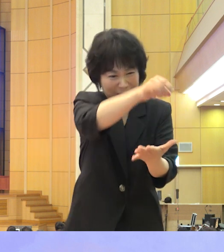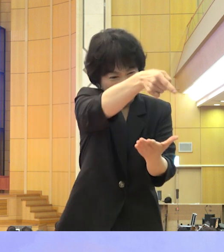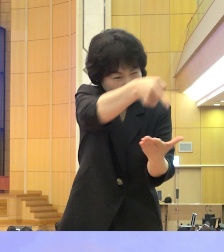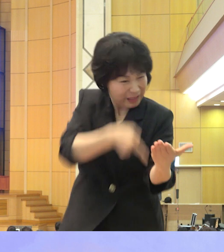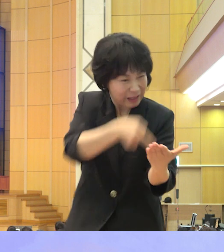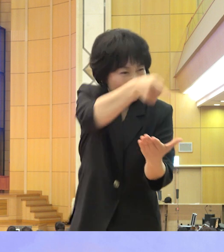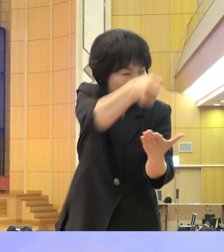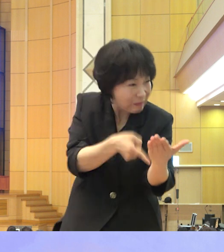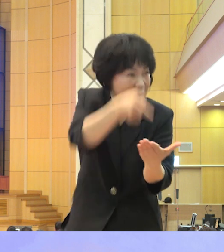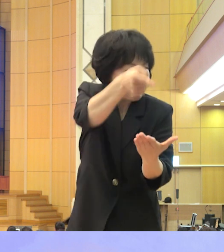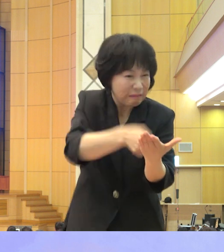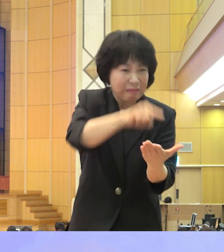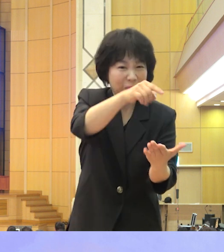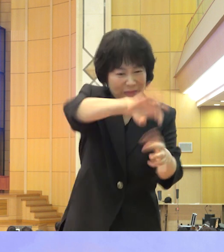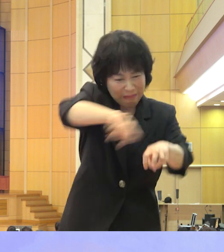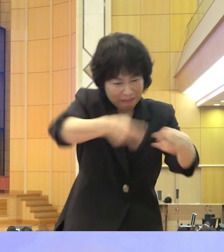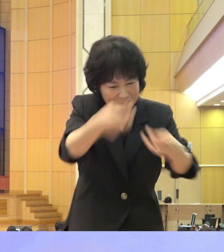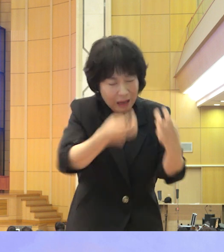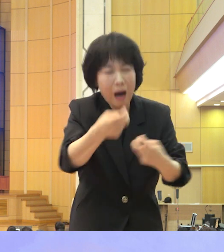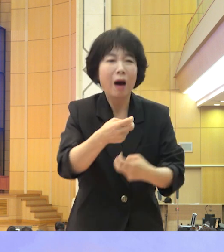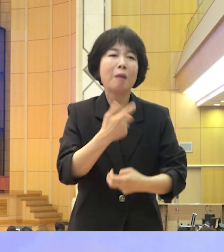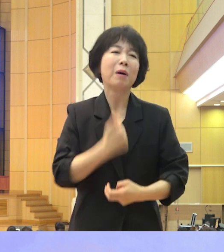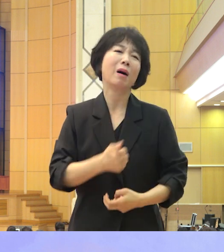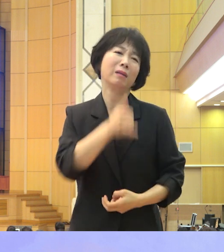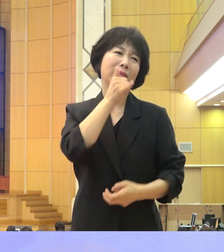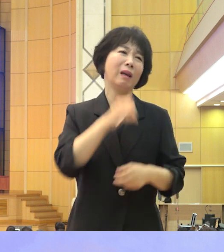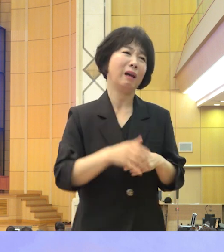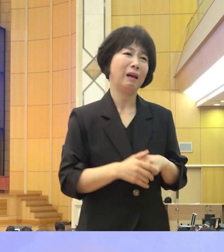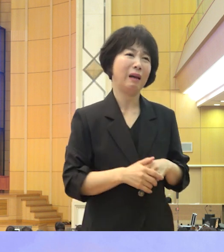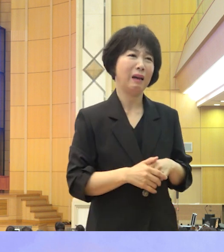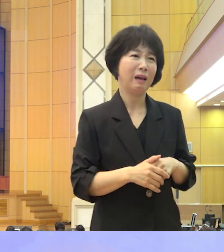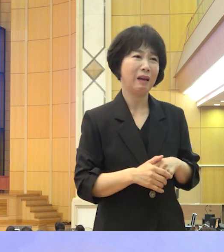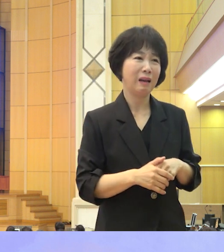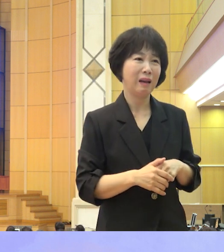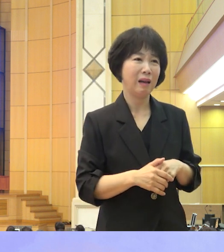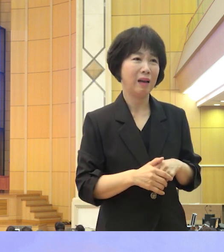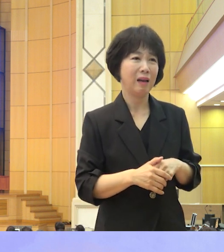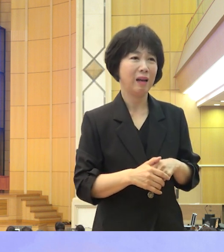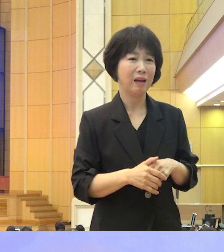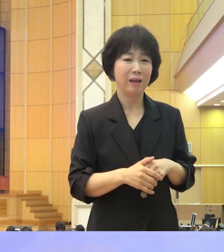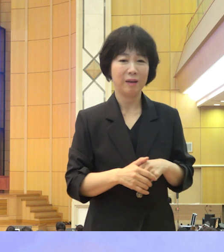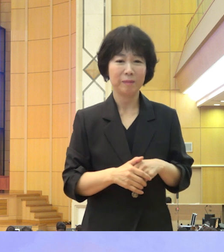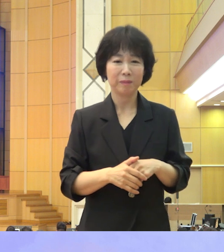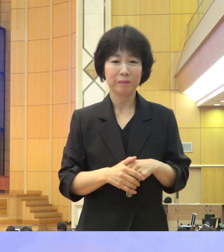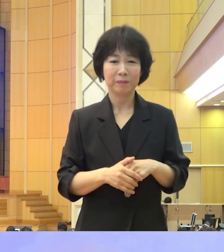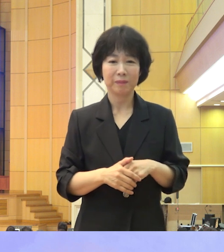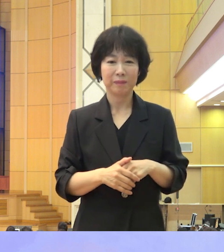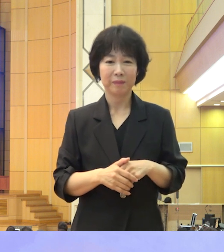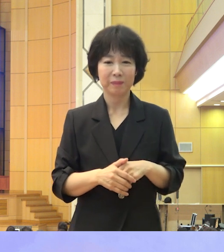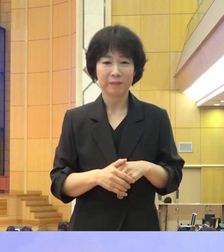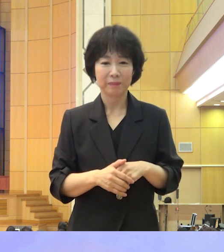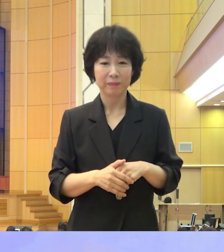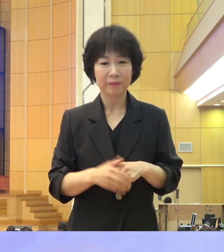제임스까지만 심순경이라고 하는 분인 것 같아요. 제가 기억나기를. 제임스 심순경이라는 분이 최초로